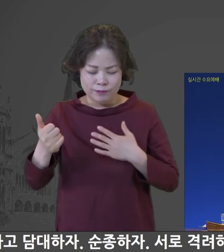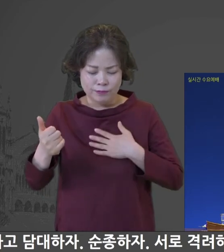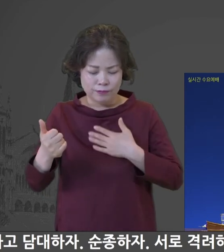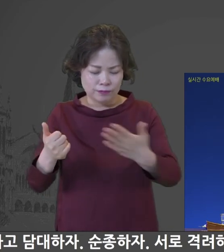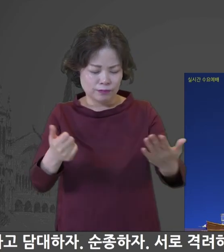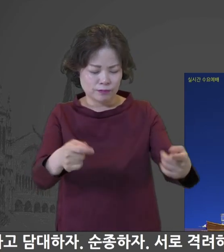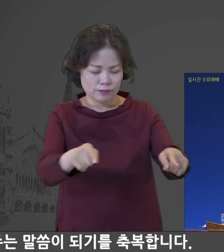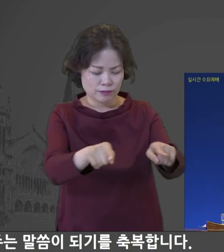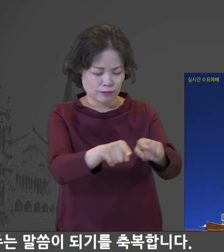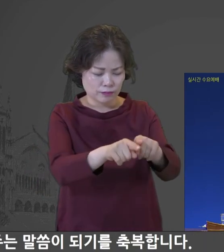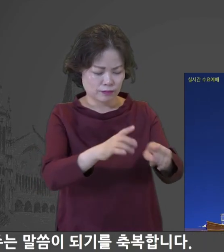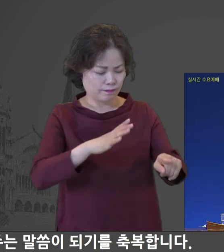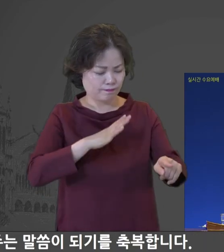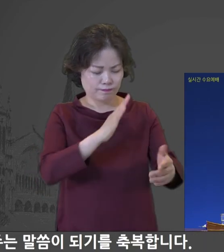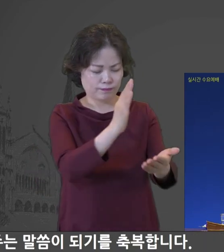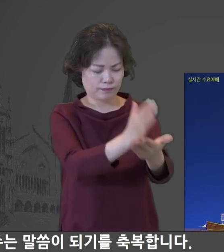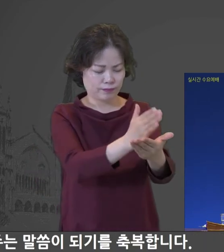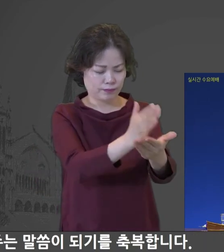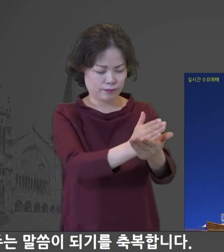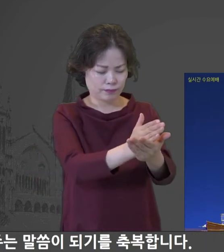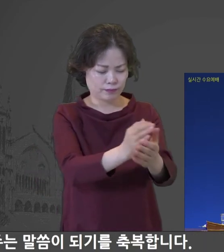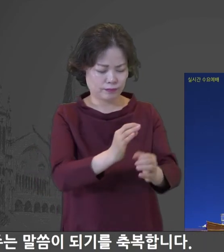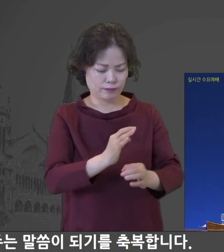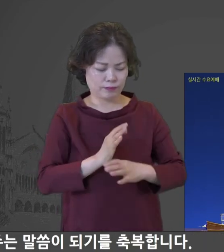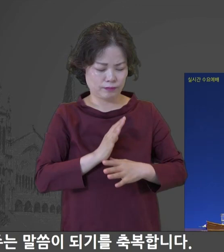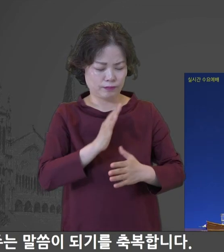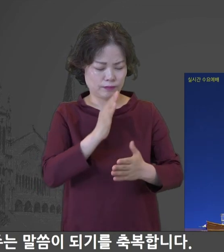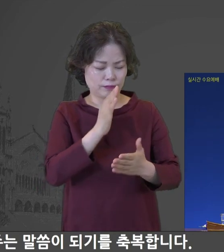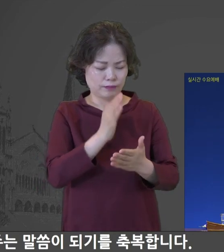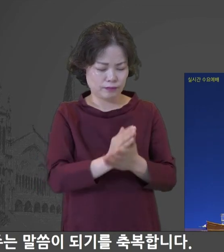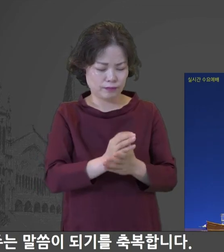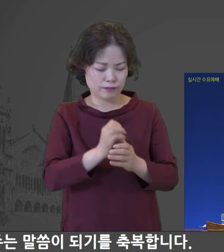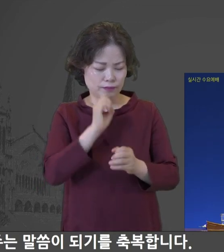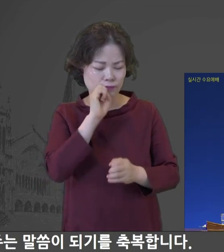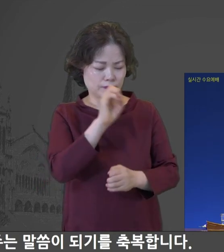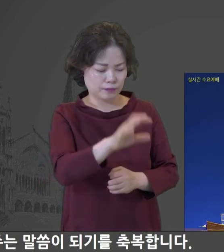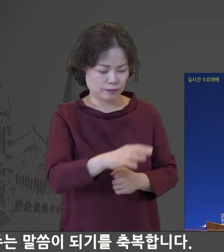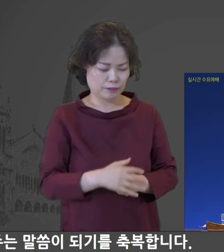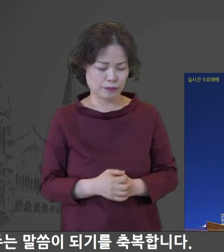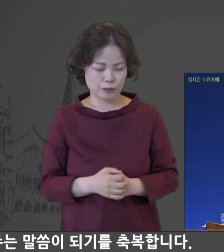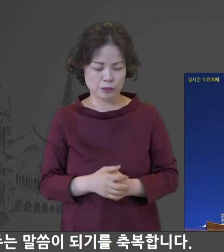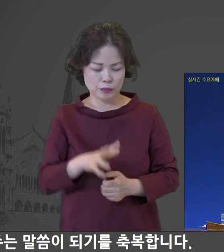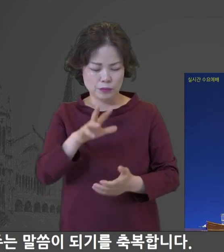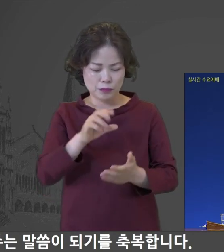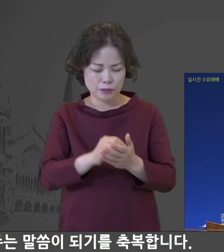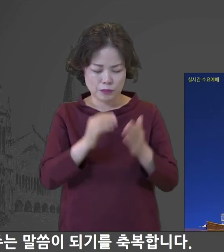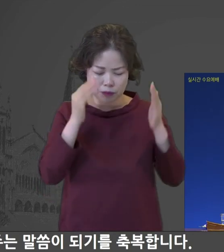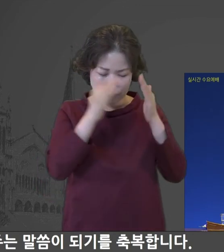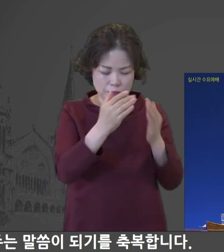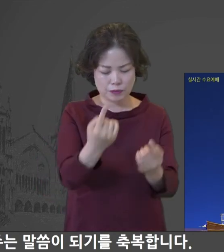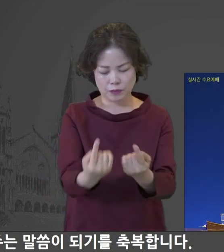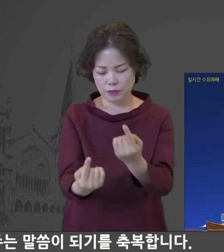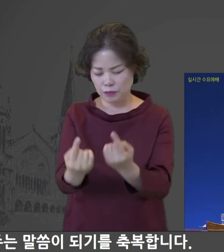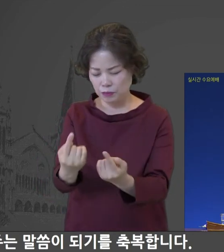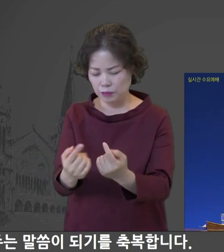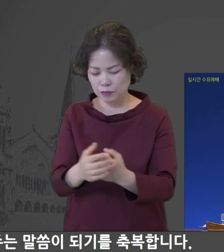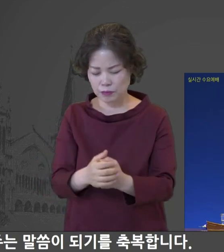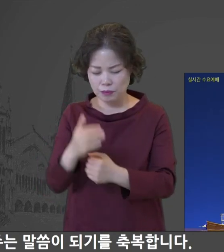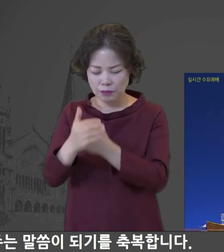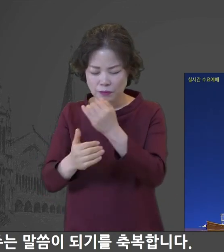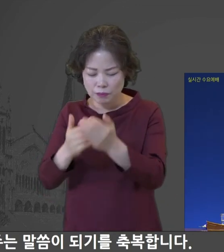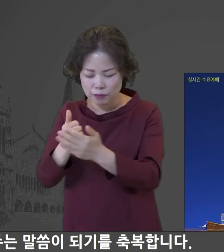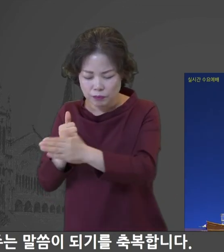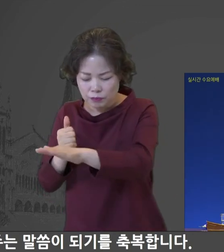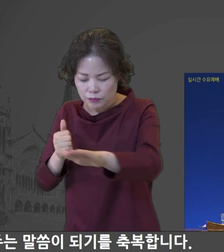너와 함께하니 두려워하지 말라, 놀라지 말라라고 말씀하십니다. 그 문제에 집중하기보다는